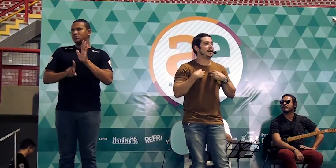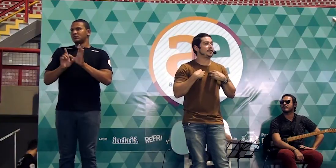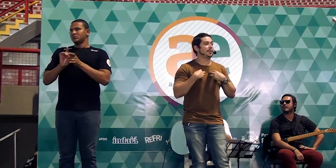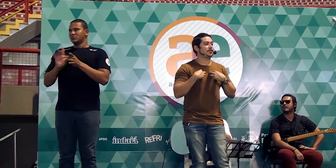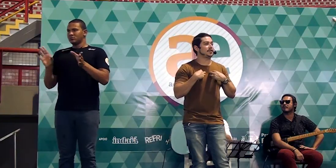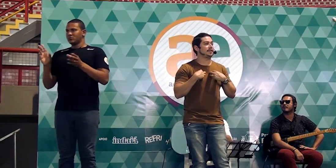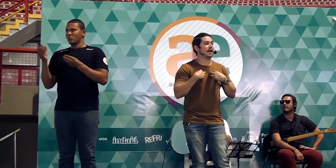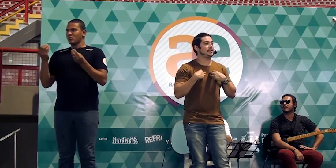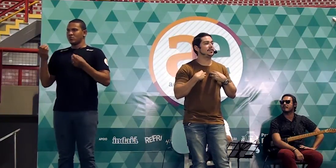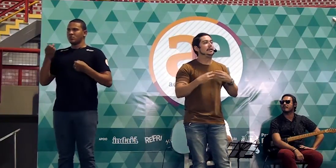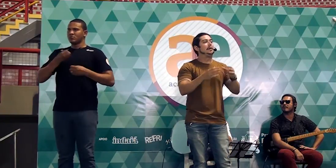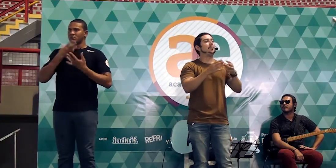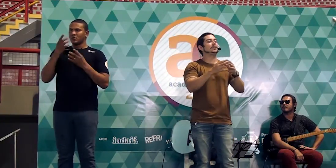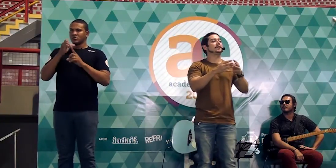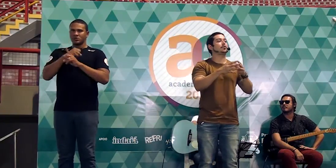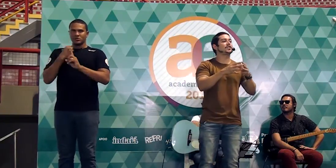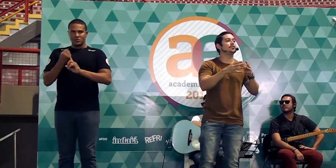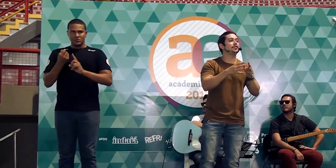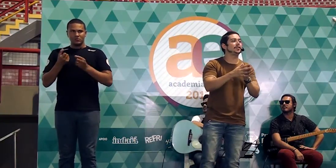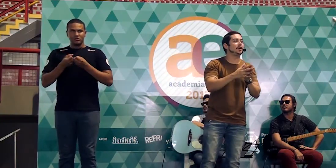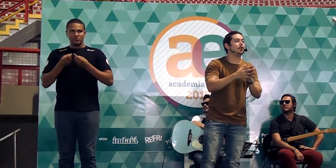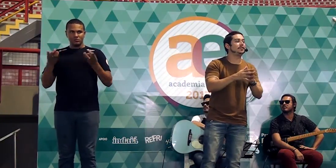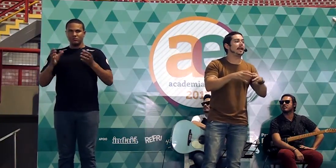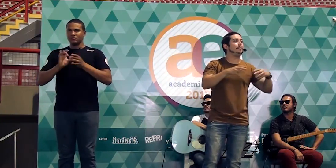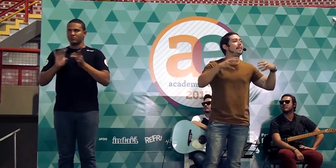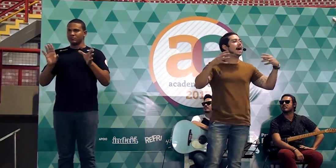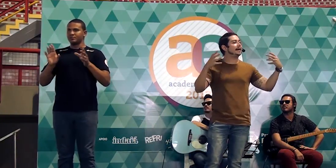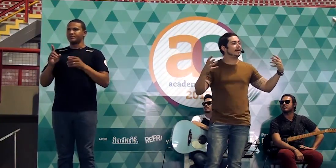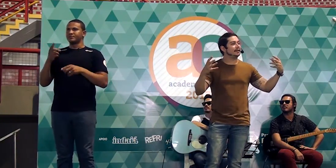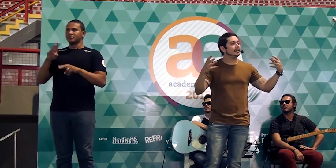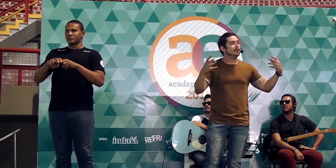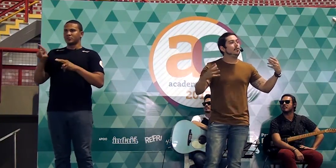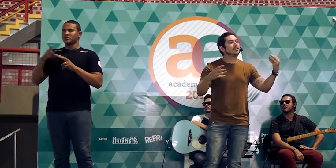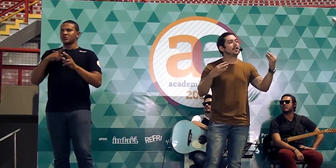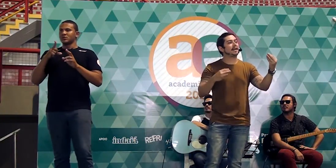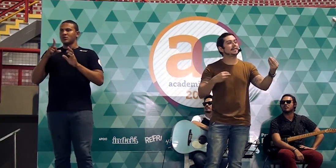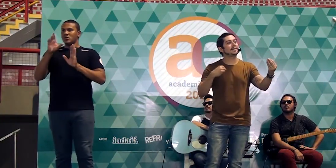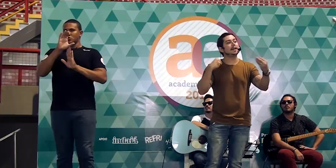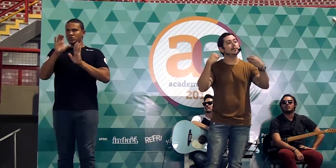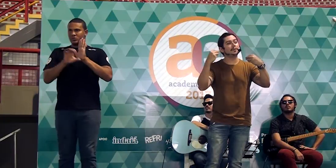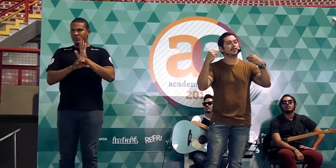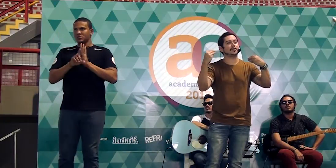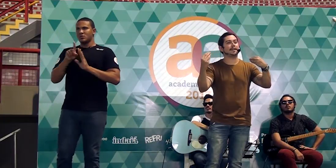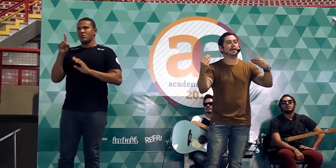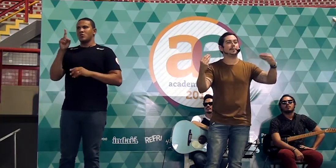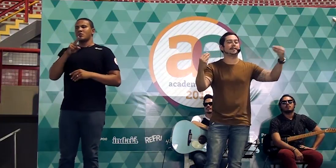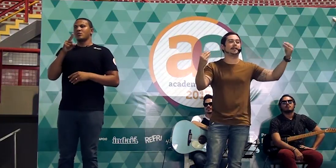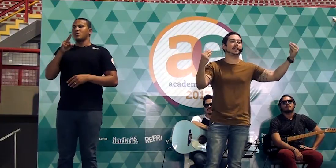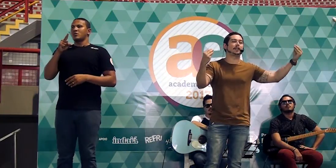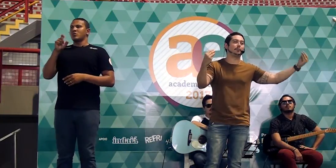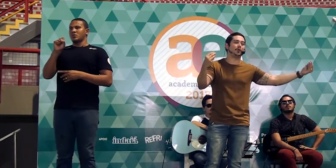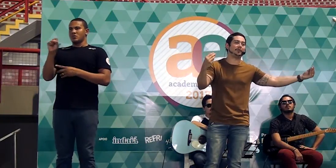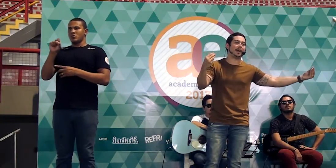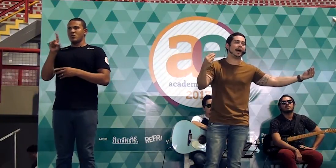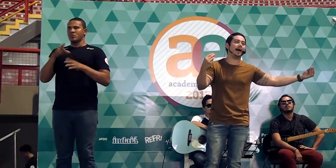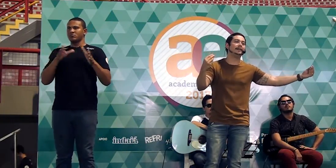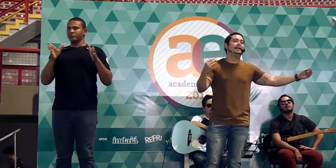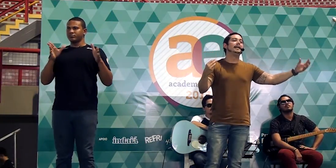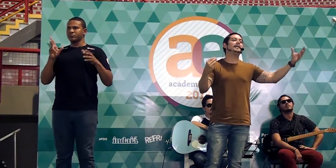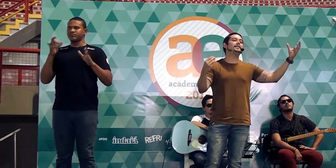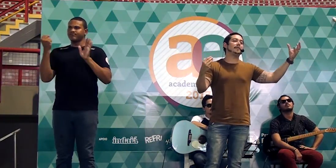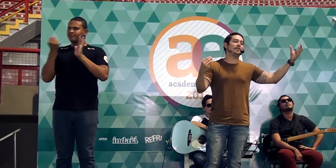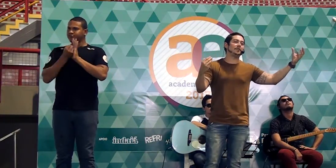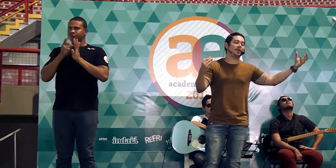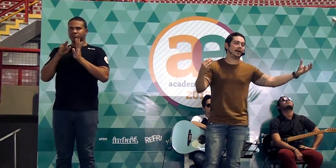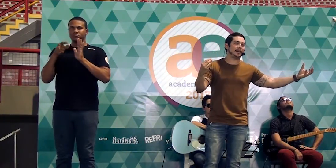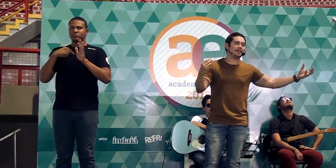liberdade de expressão para a sociedade. Portanto, a Constituição de 88, ela marca uma geração da sociedade brasileira que não pôde falar,